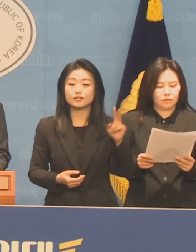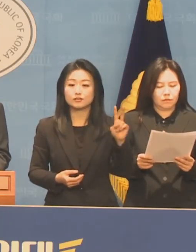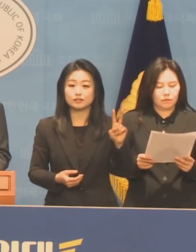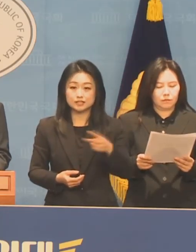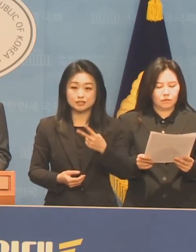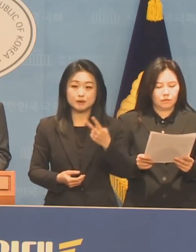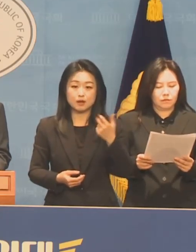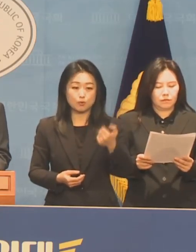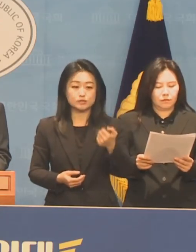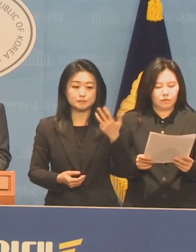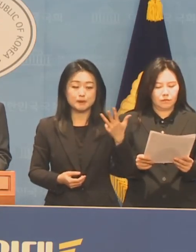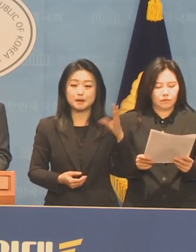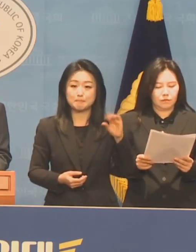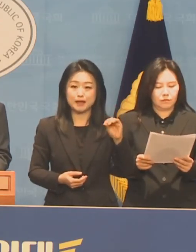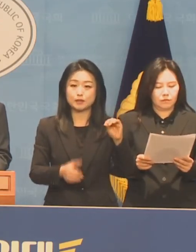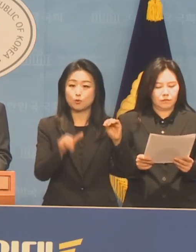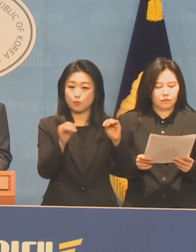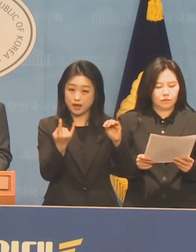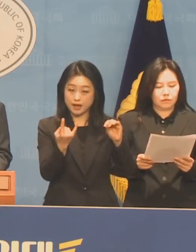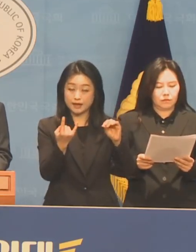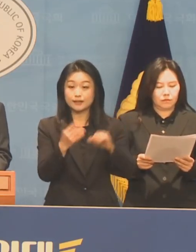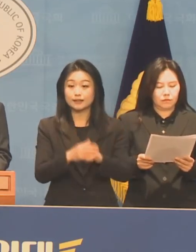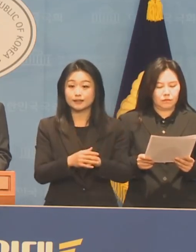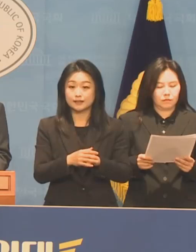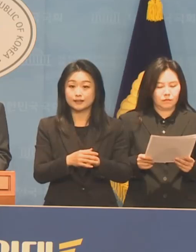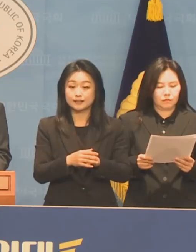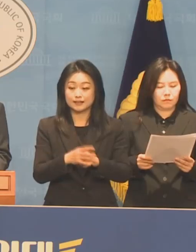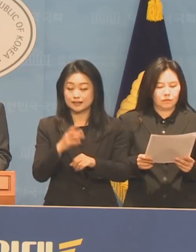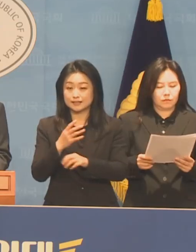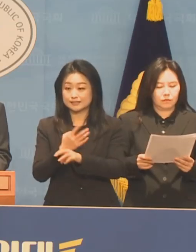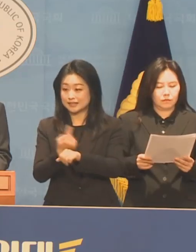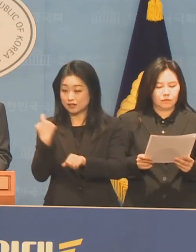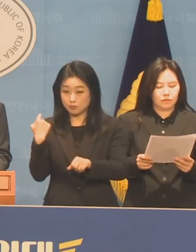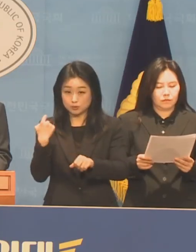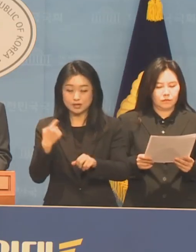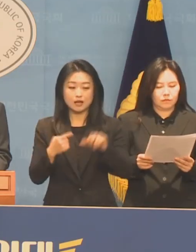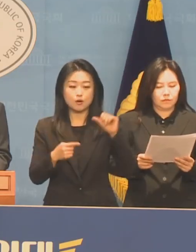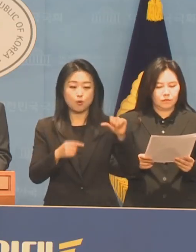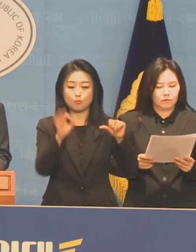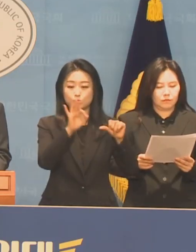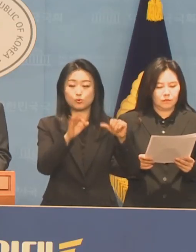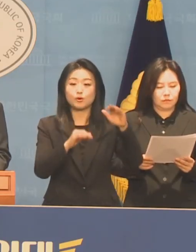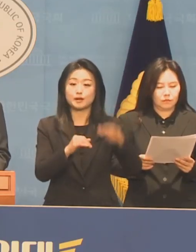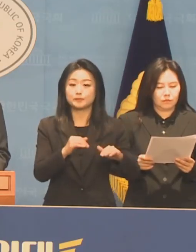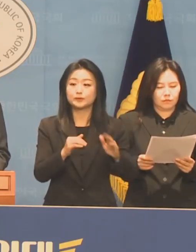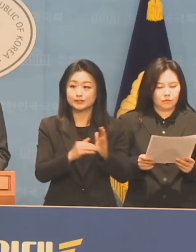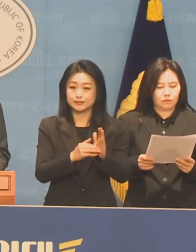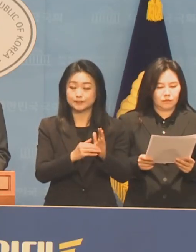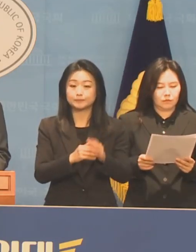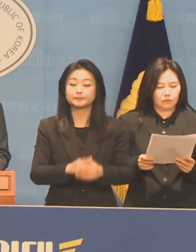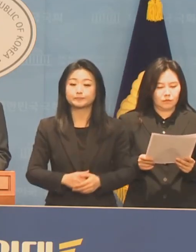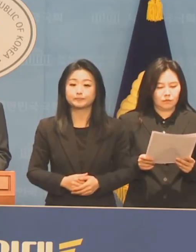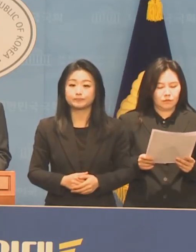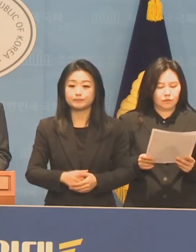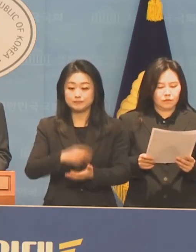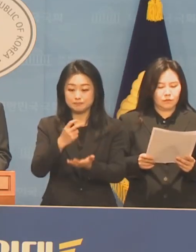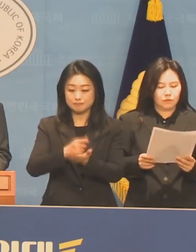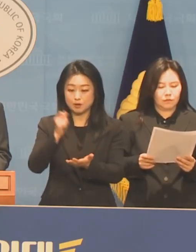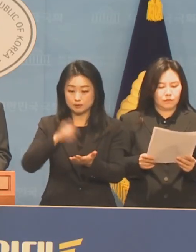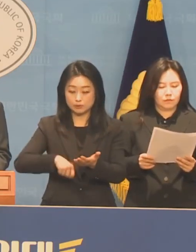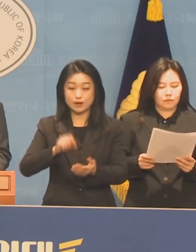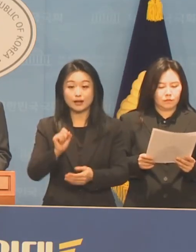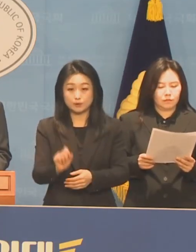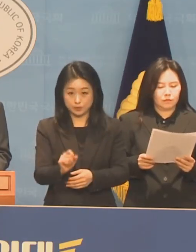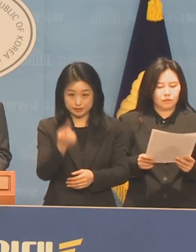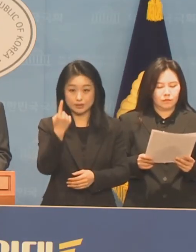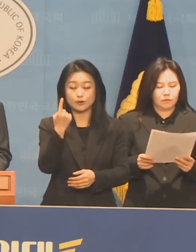7,258만 회로 같은 기간 오히려 5% 감소한 것으로 나타났습니다. 이번 법안이 통과될